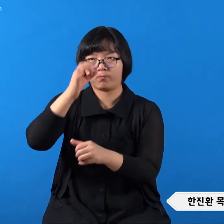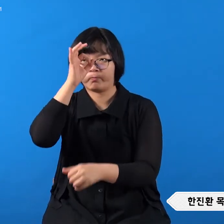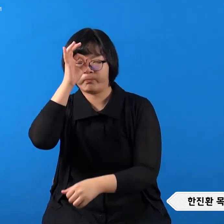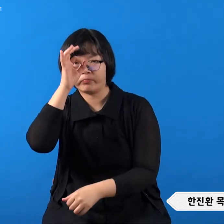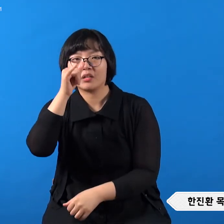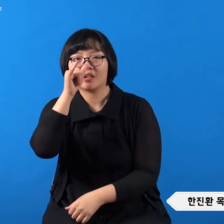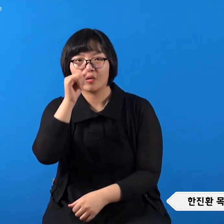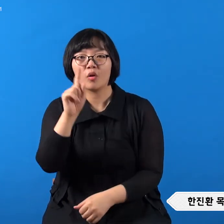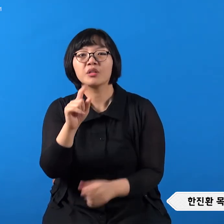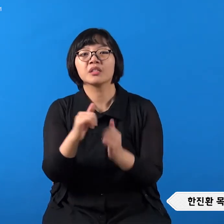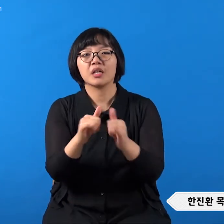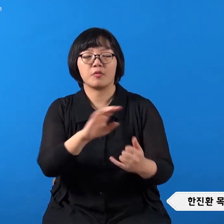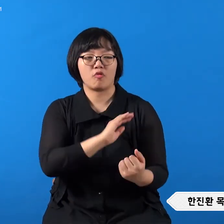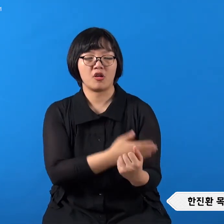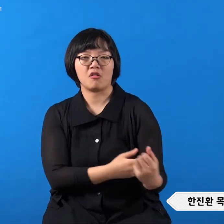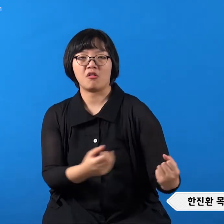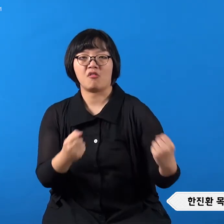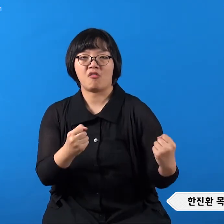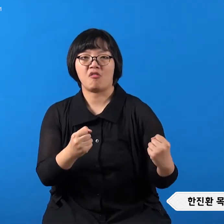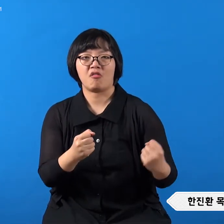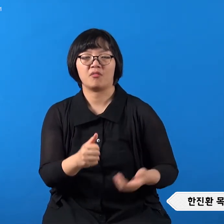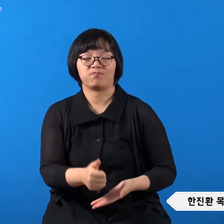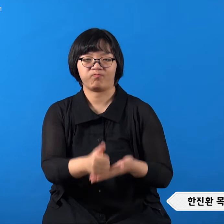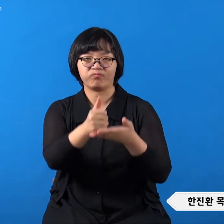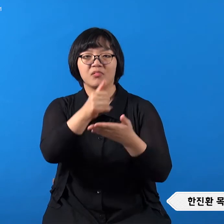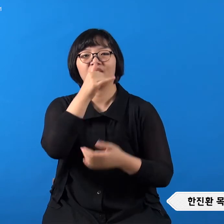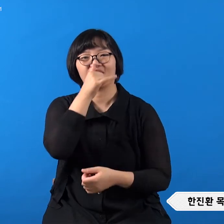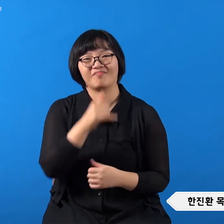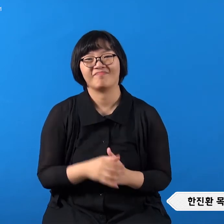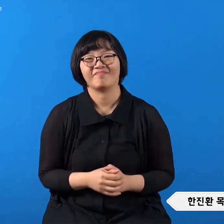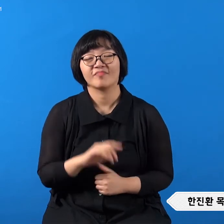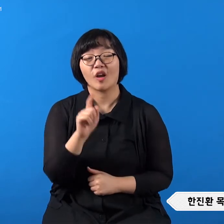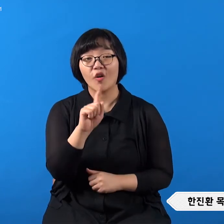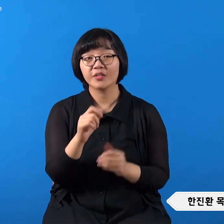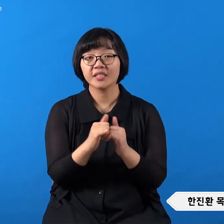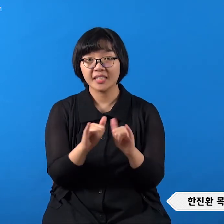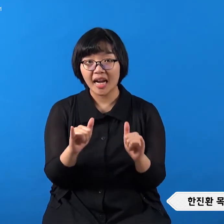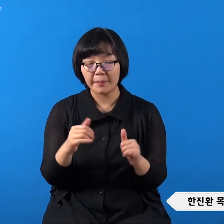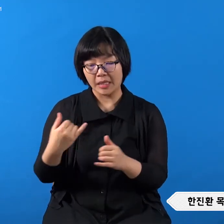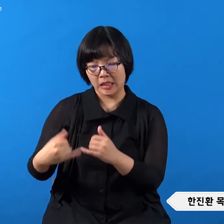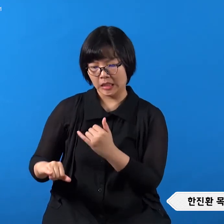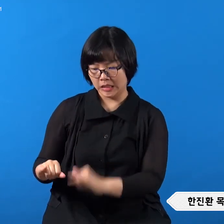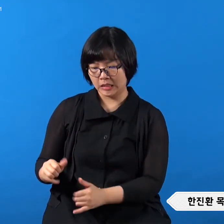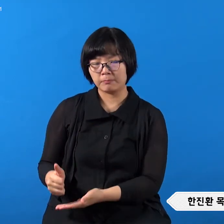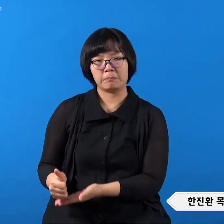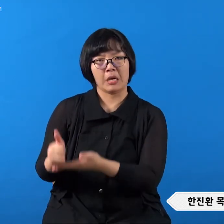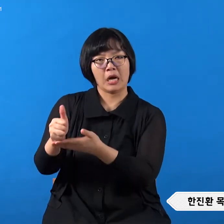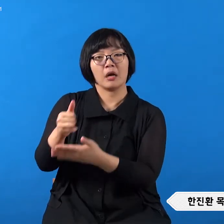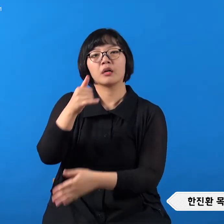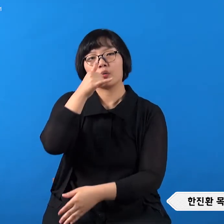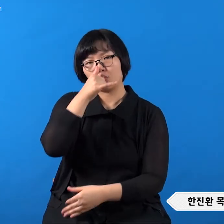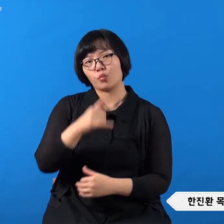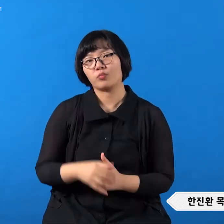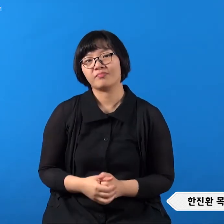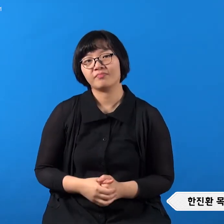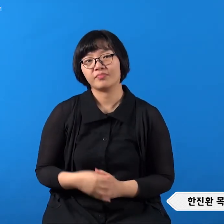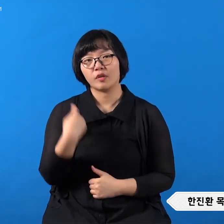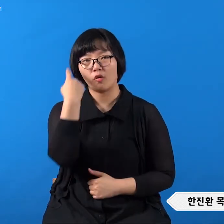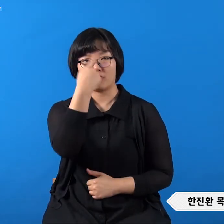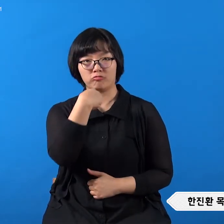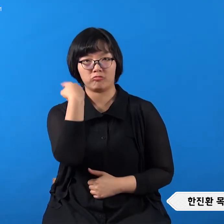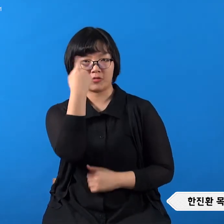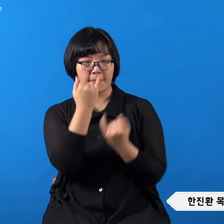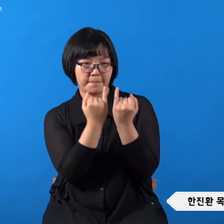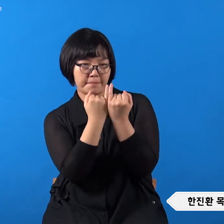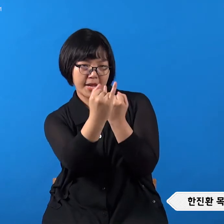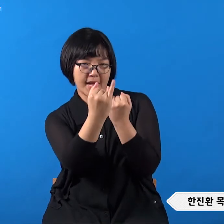섬깁니다. 어떤 사람은 권력 우상을 섬깁니다. 어떤 사람에게는 자식이 우상이 되어 있습니다. 외모가